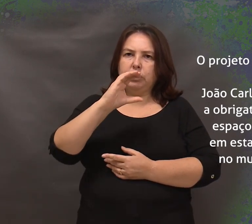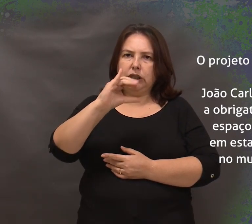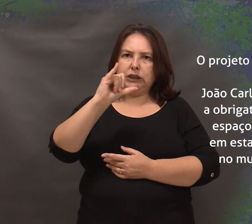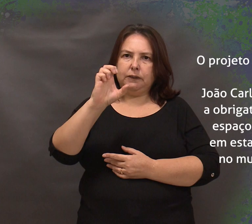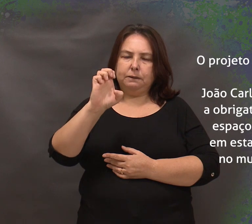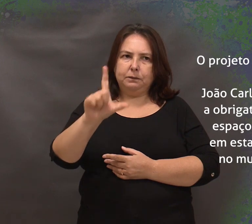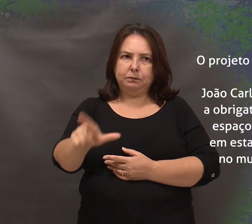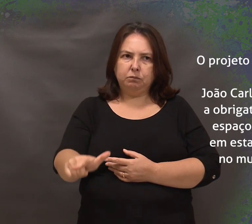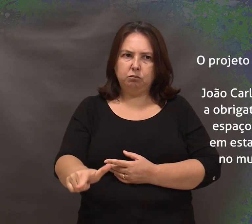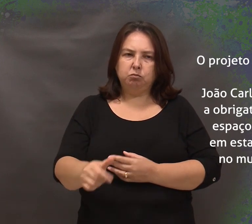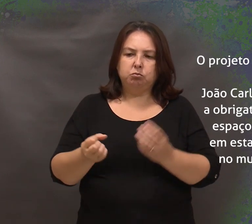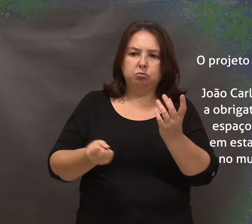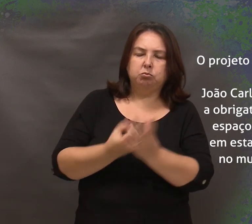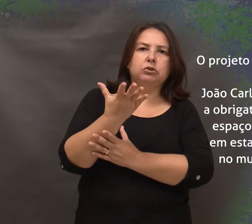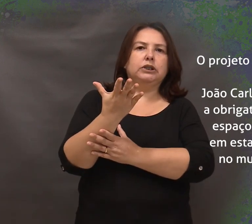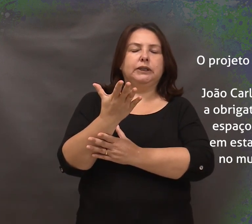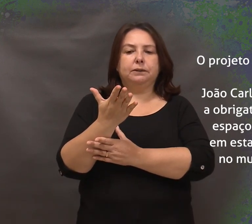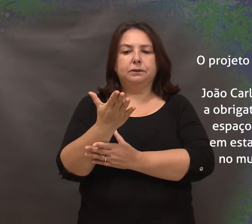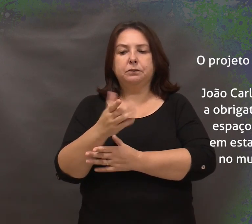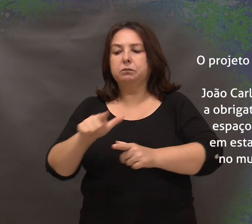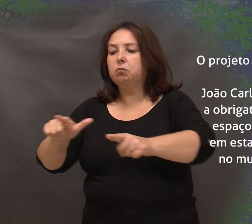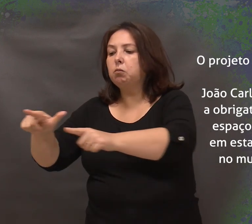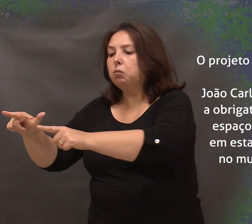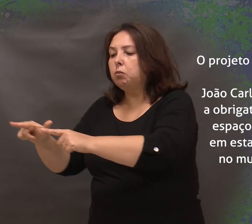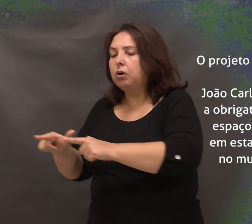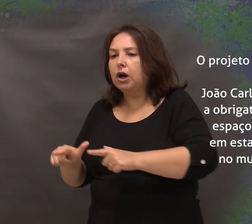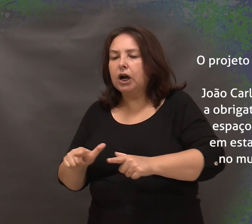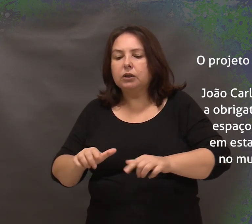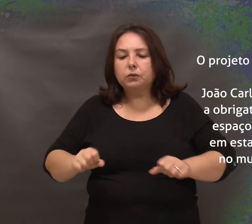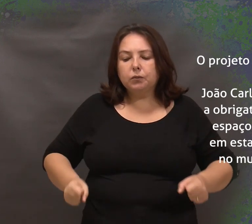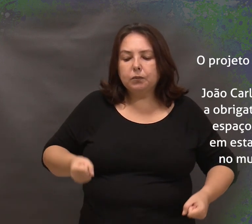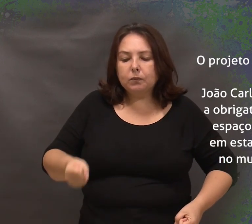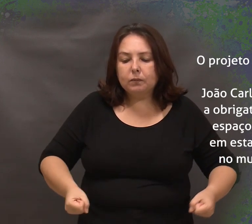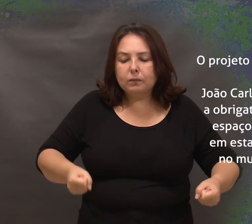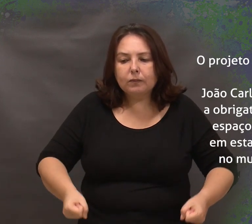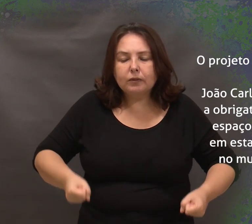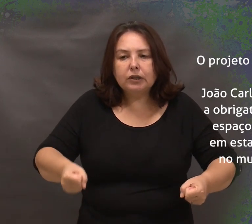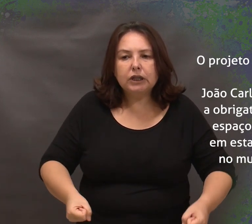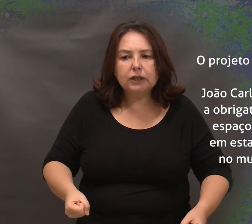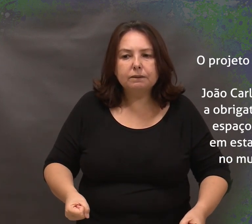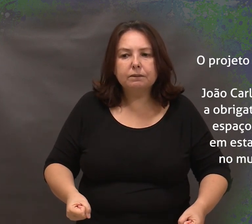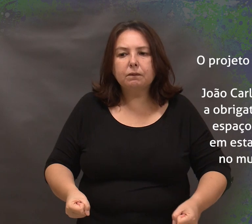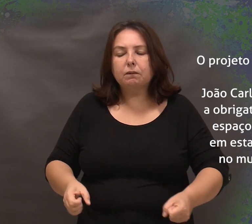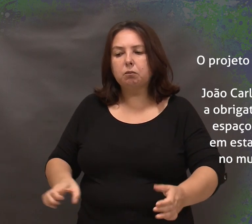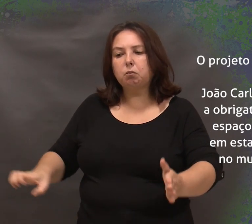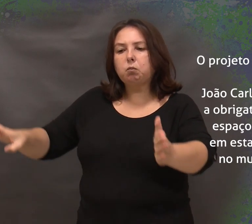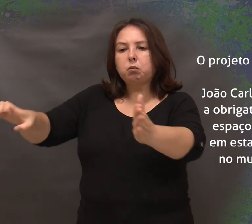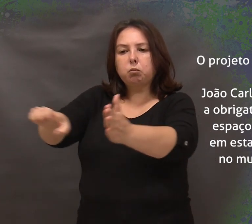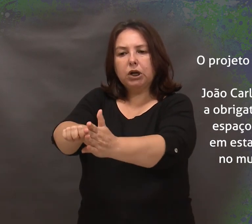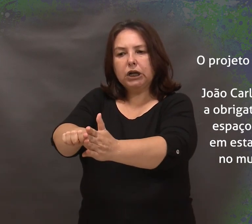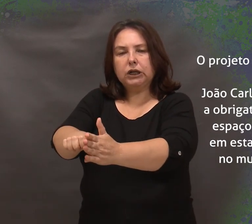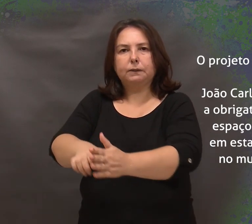dispõe sobre a obrigatoriedade da criação de espaço para cadeiras de rodas em estabelecimentos públicos no